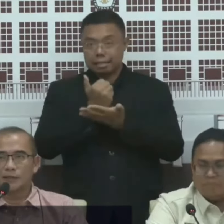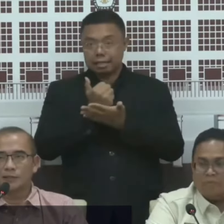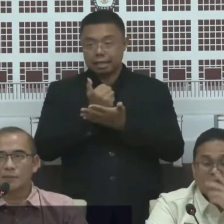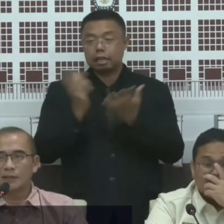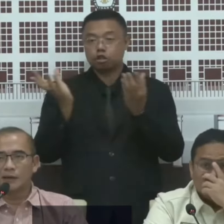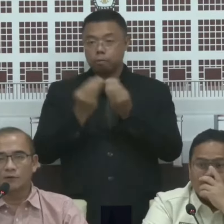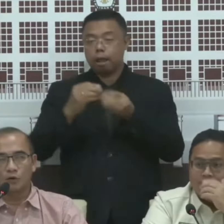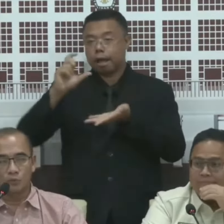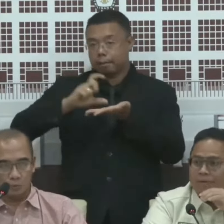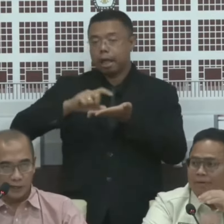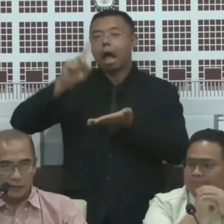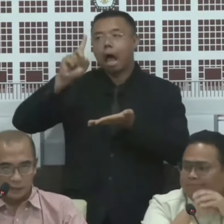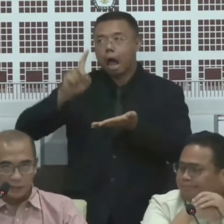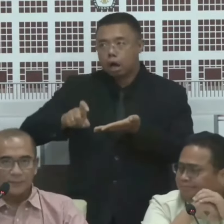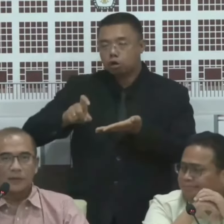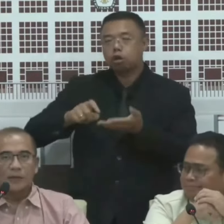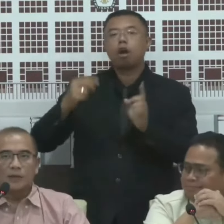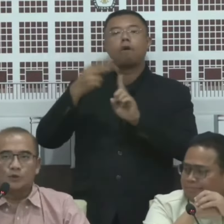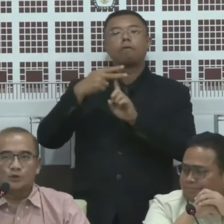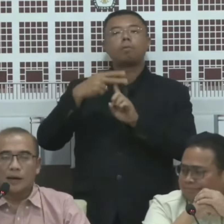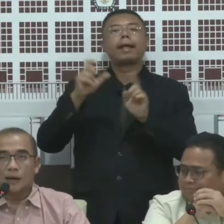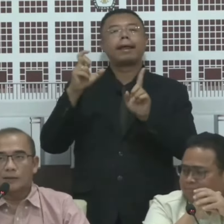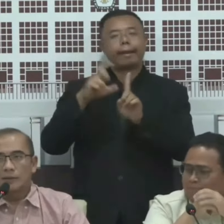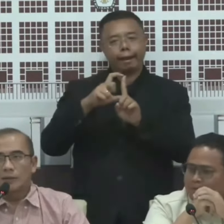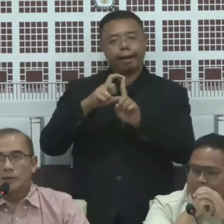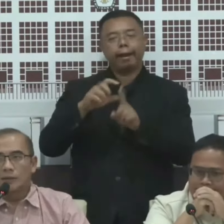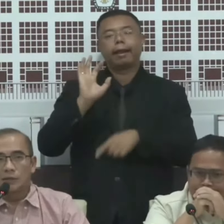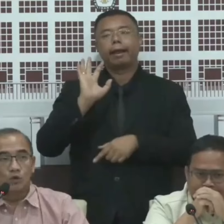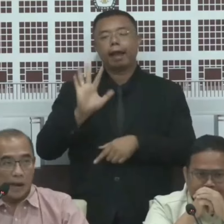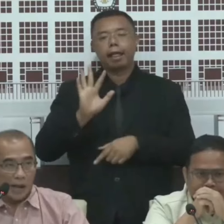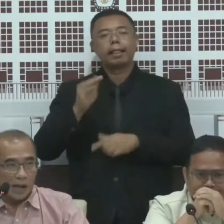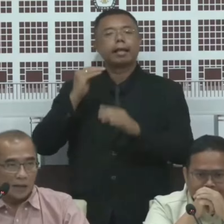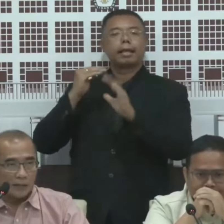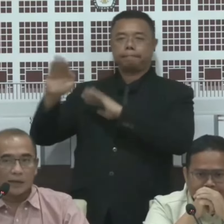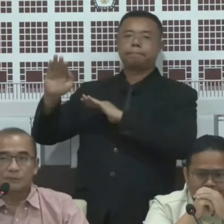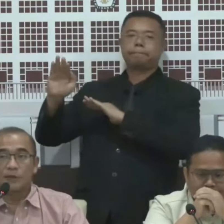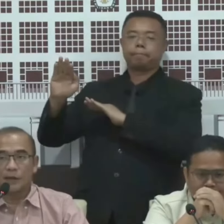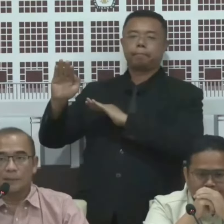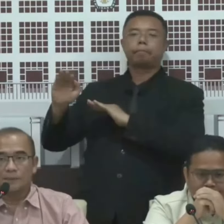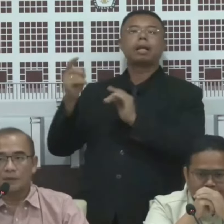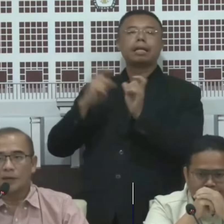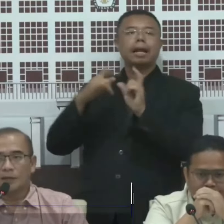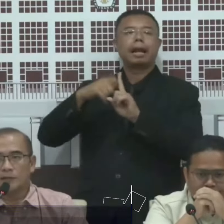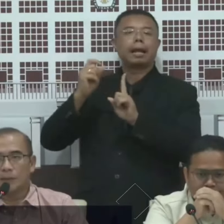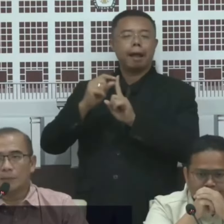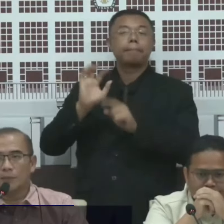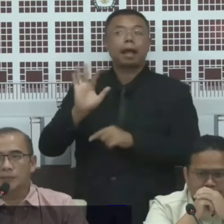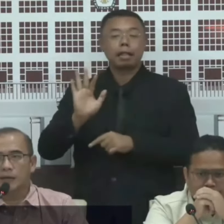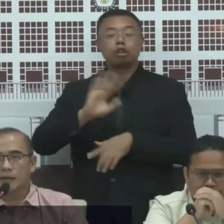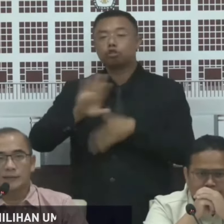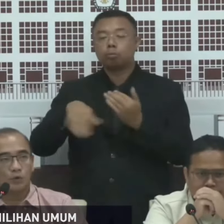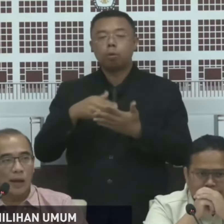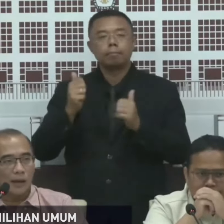rekapitulasi tingkat kecamatan, formulir D, itu juga akan diunggah di dalam Sirekap. Sehingga nanti